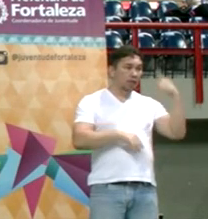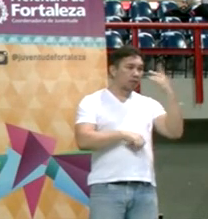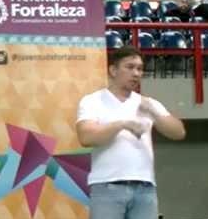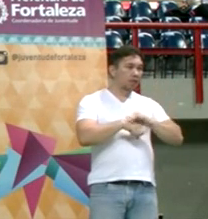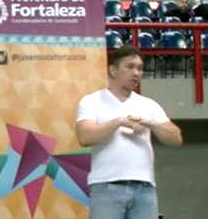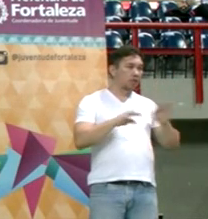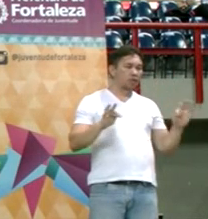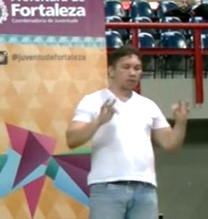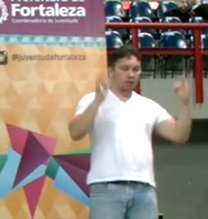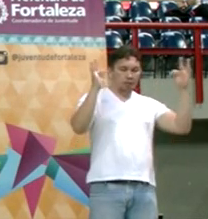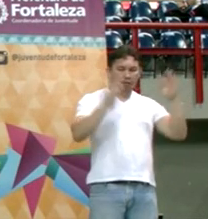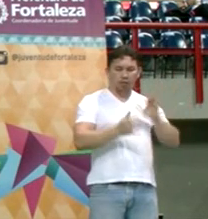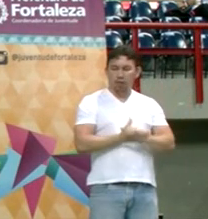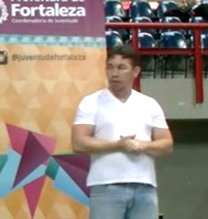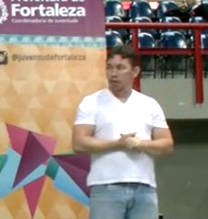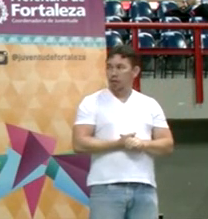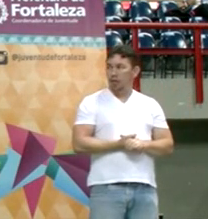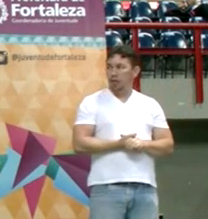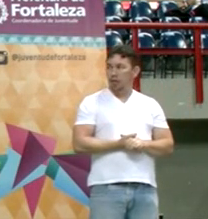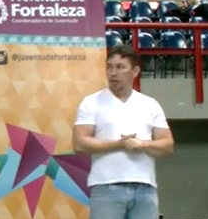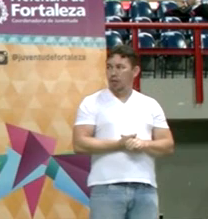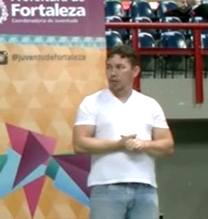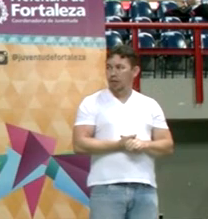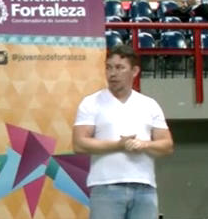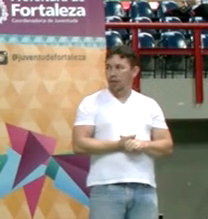uma tecnologia chamada